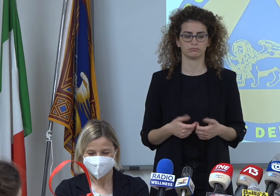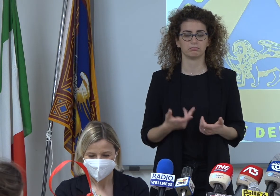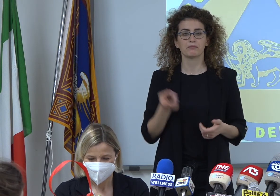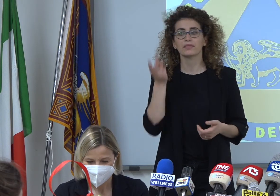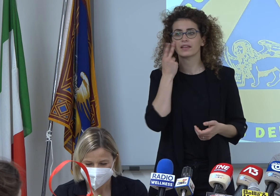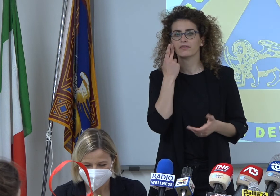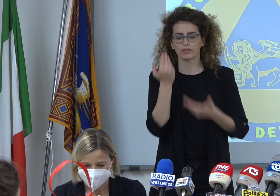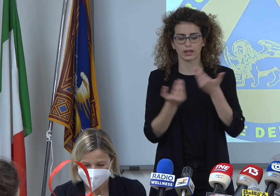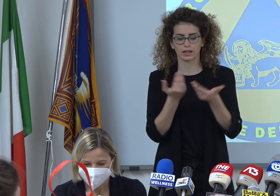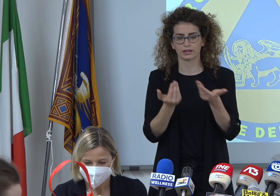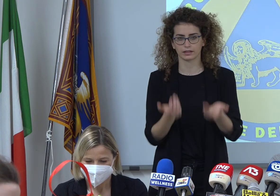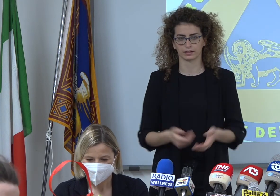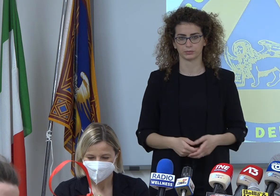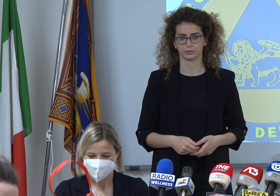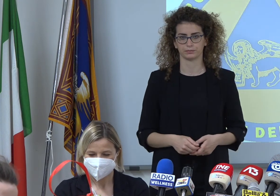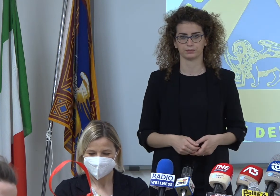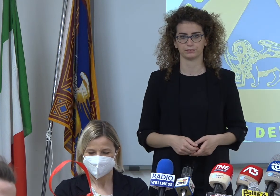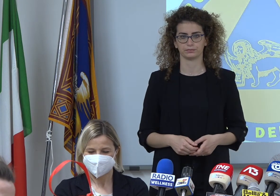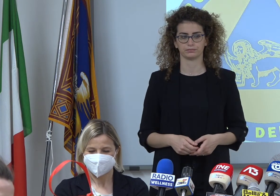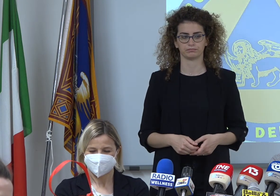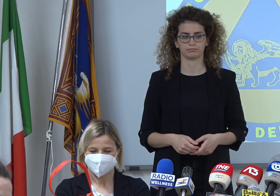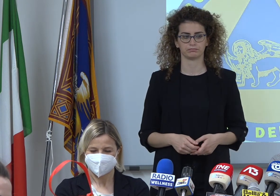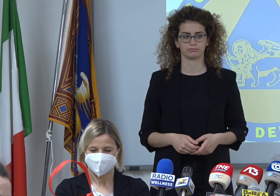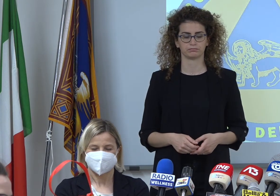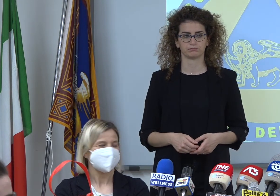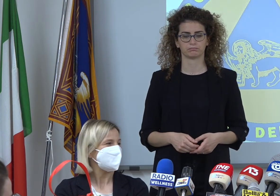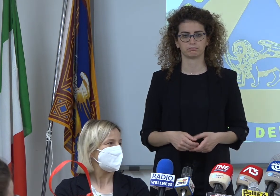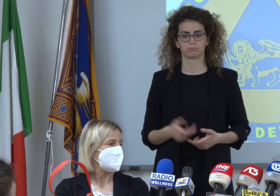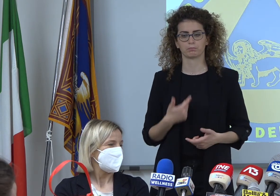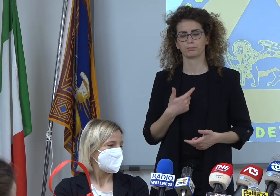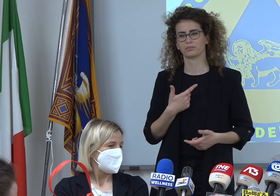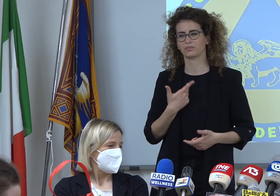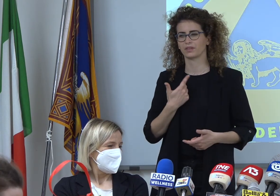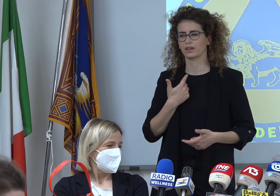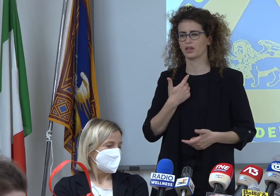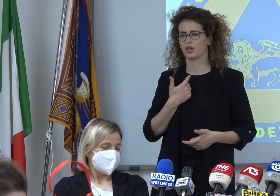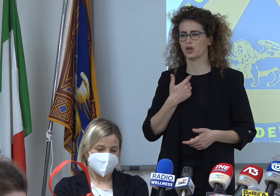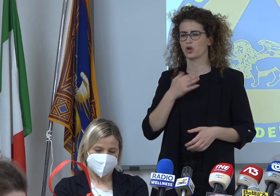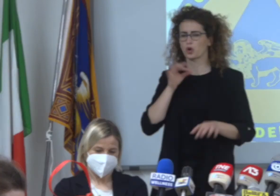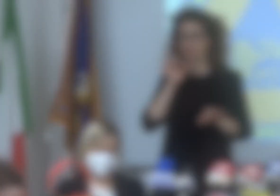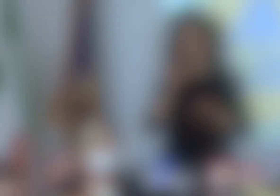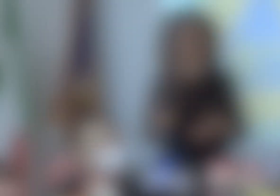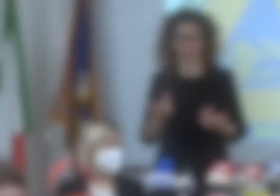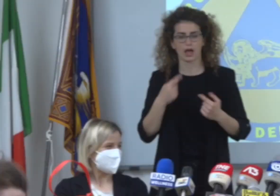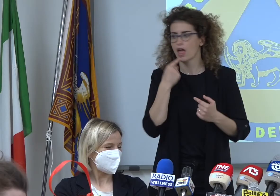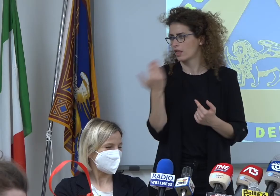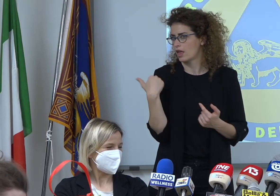vedremo che evoluzione avrà. No? Non mi è mai piaciuto parlare e giudicare i progetti degli